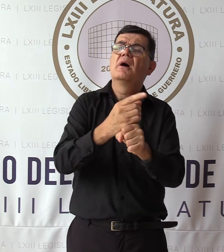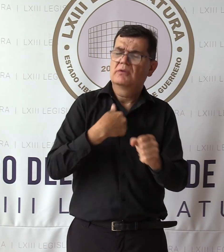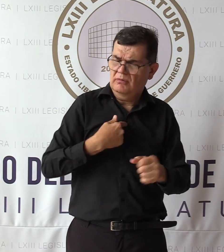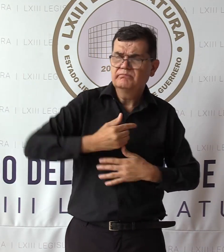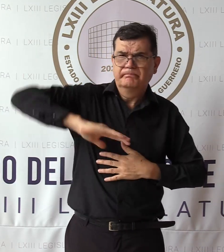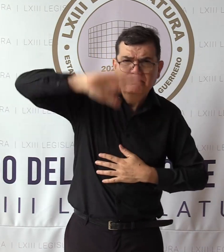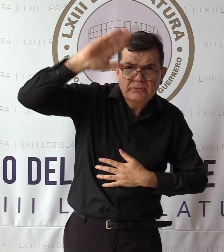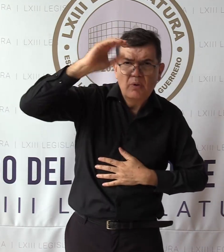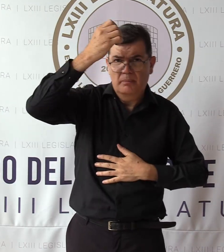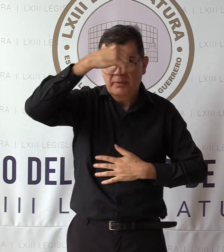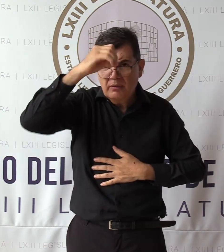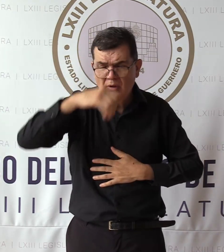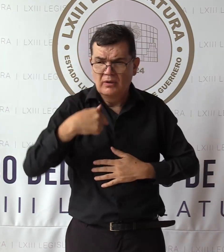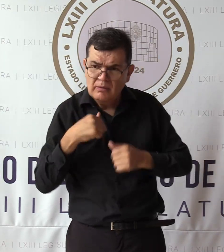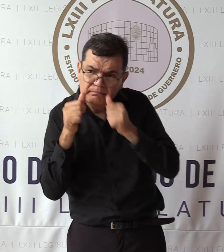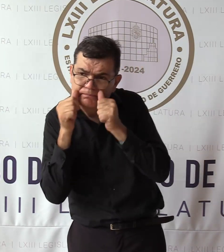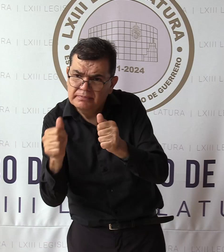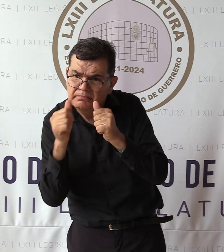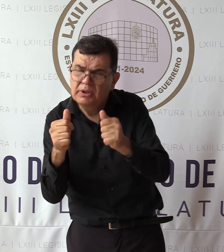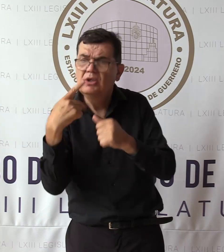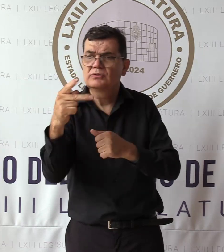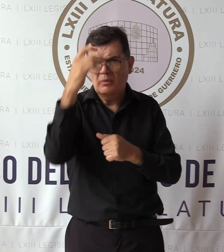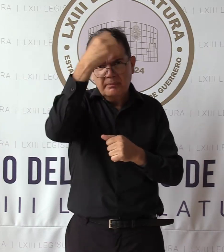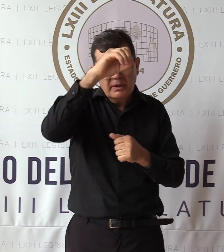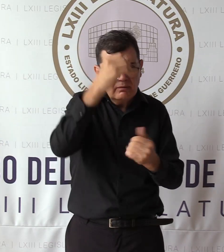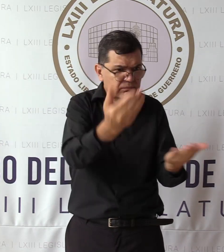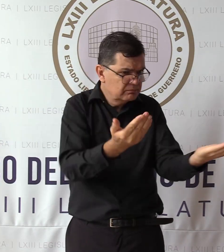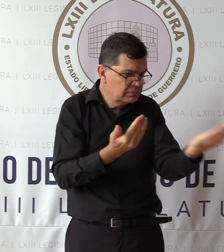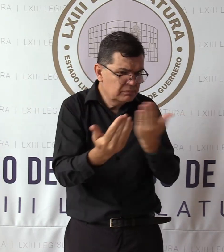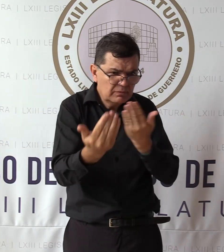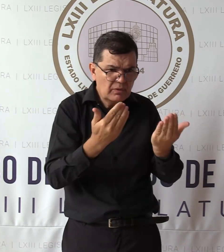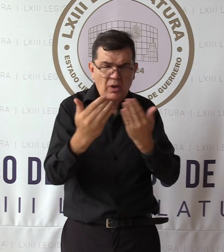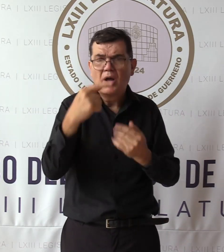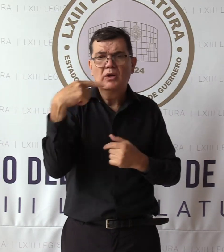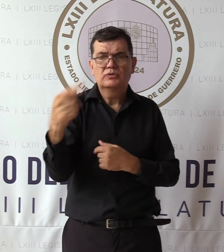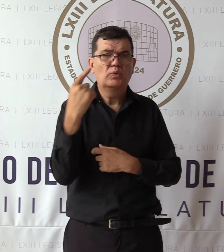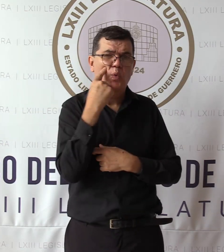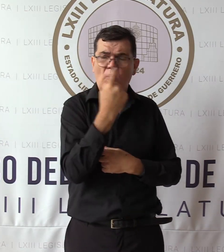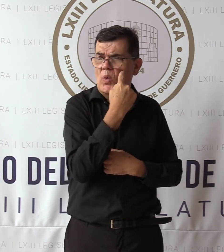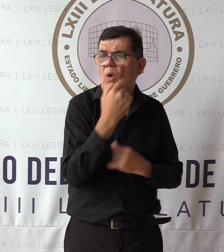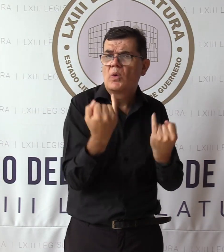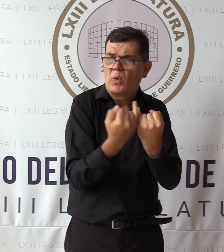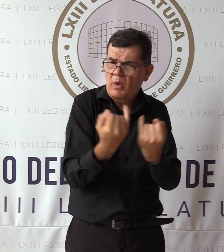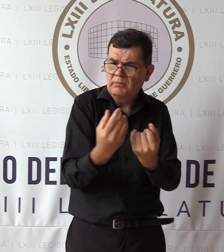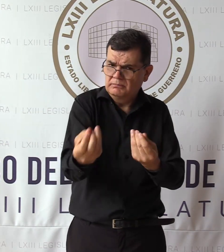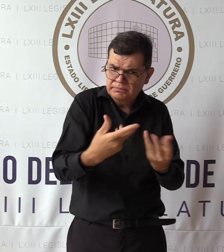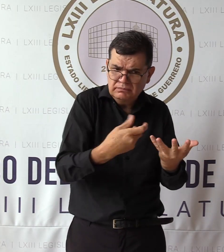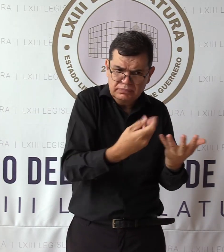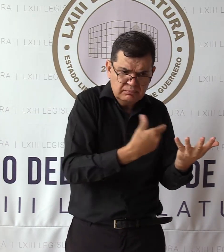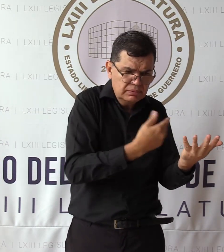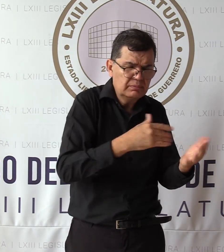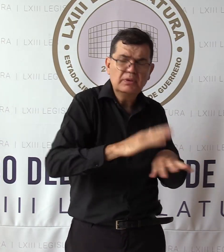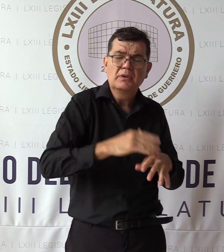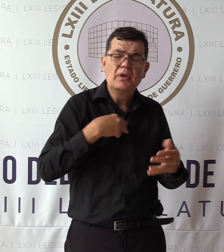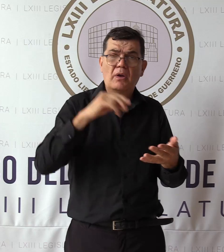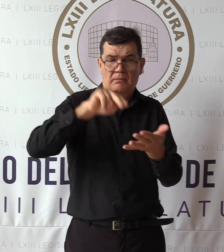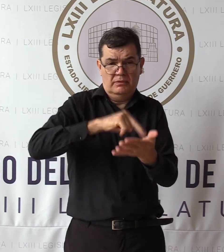ser escuchadas y que sus puntos de vista sean tomados en cuenta. México firmó la Convención el 30 de marzo